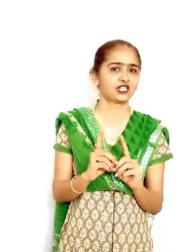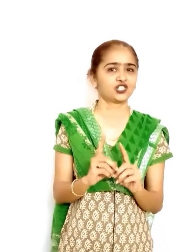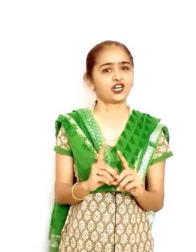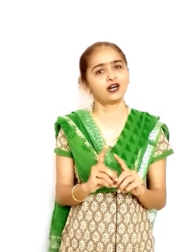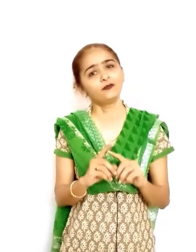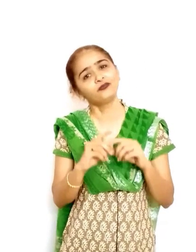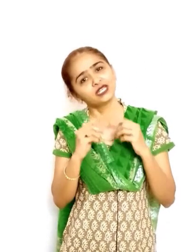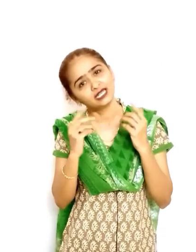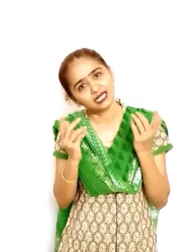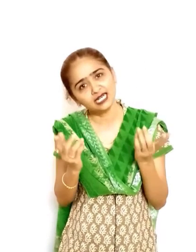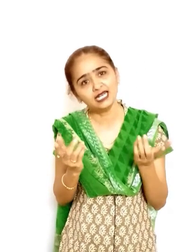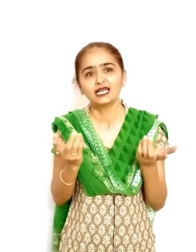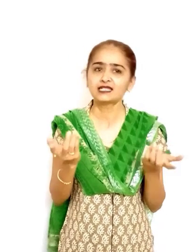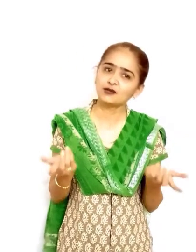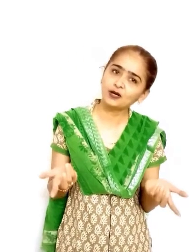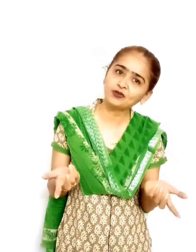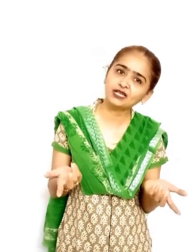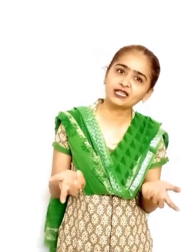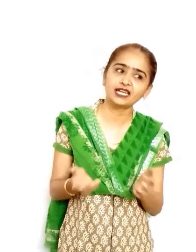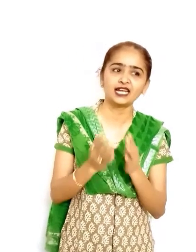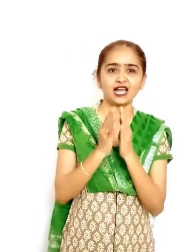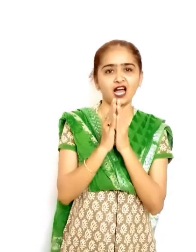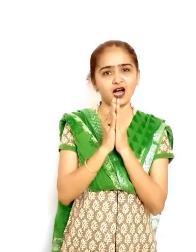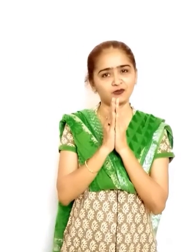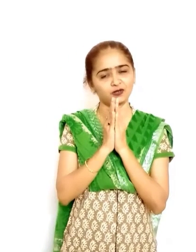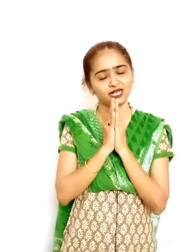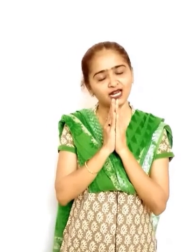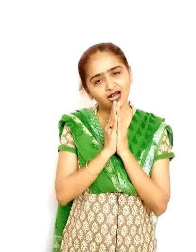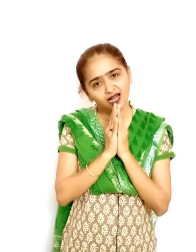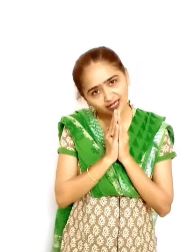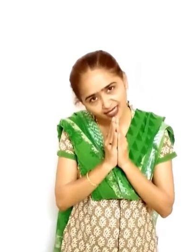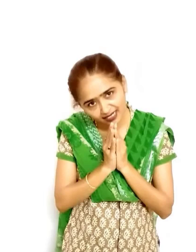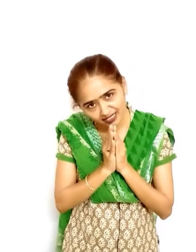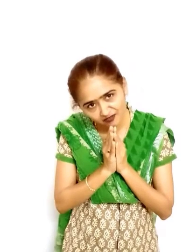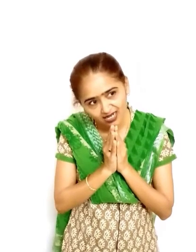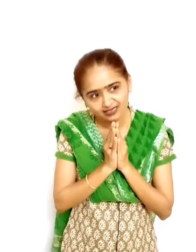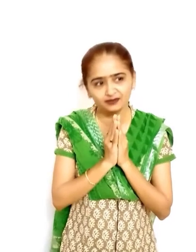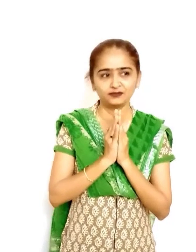की कक्षा हम यहीं समाप्त करते हैं। आप सभी का धन्यवाद।